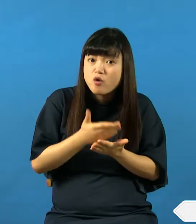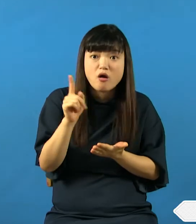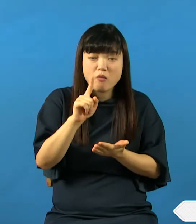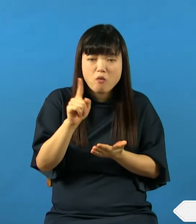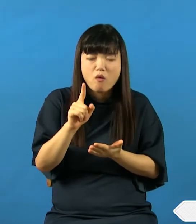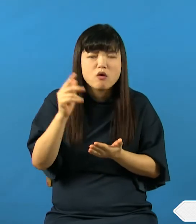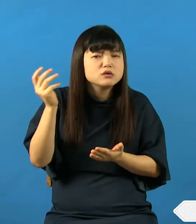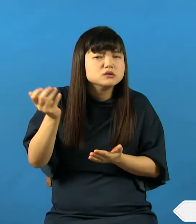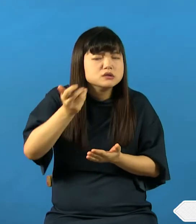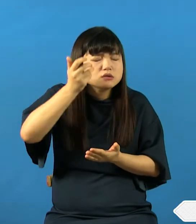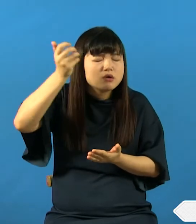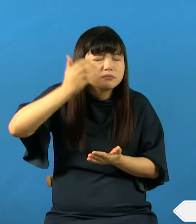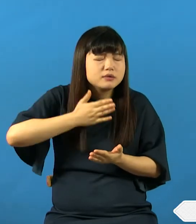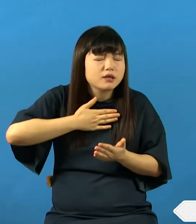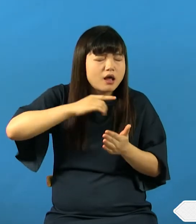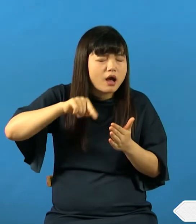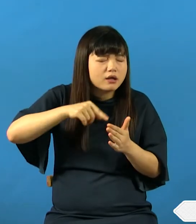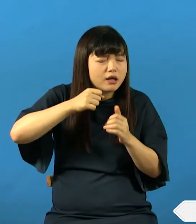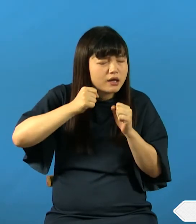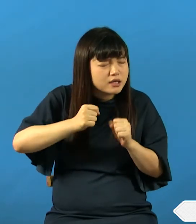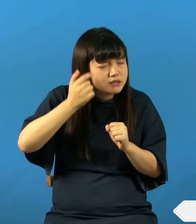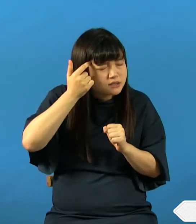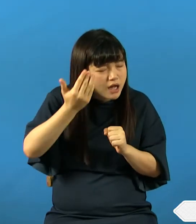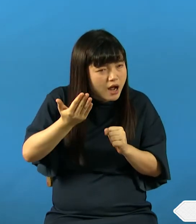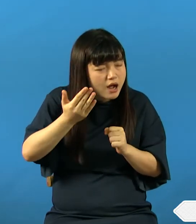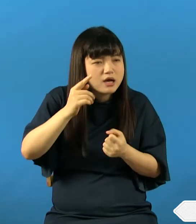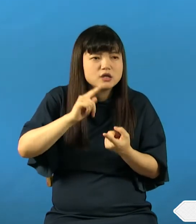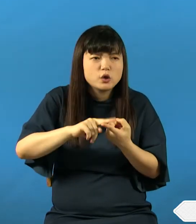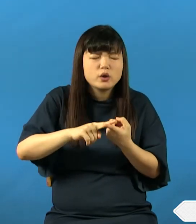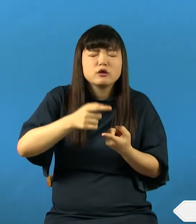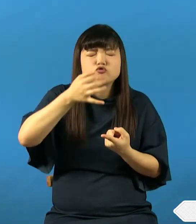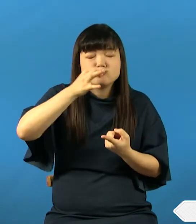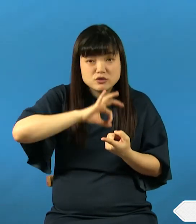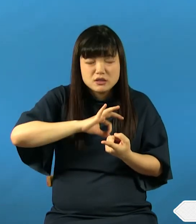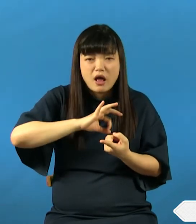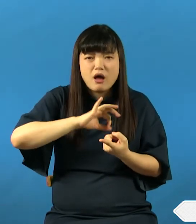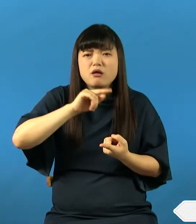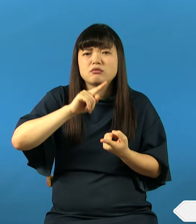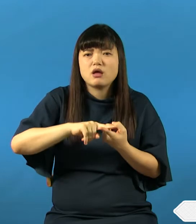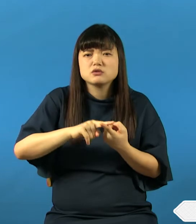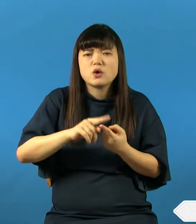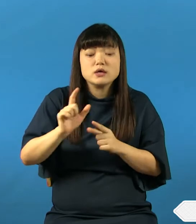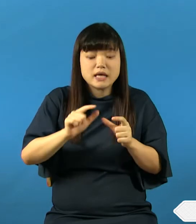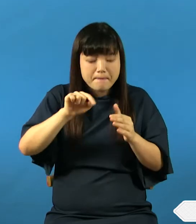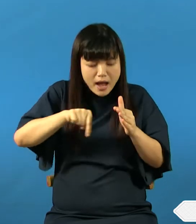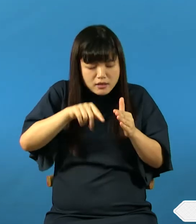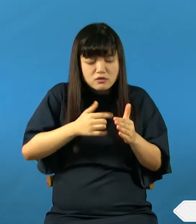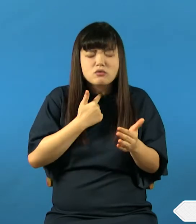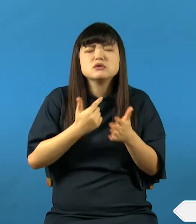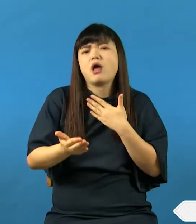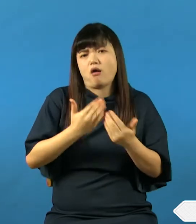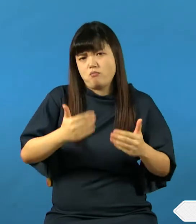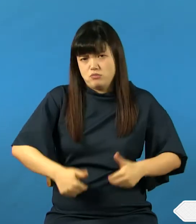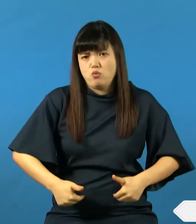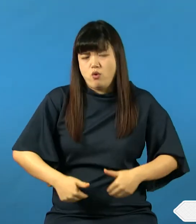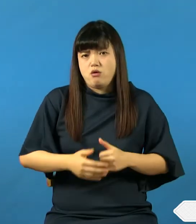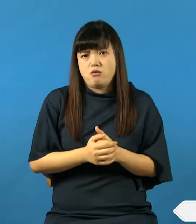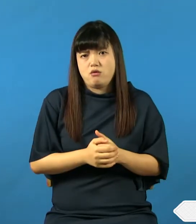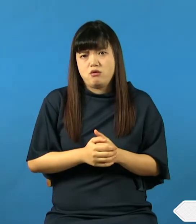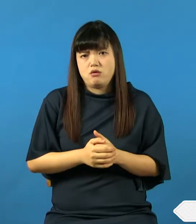이제 중요한 것은 정말 성령님이 내 속에 계신 이것이 더 유익인 것을 우리가 삶 속에서 체험하는